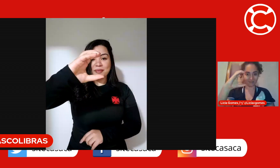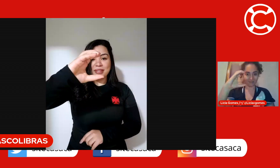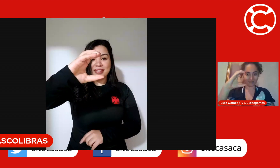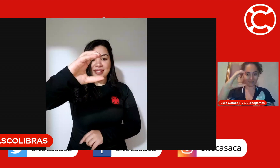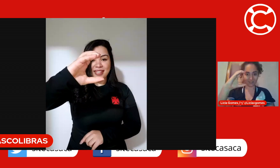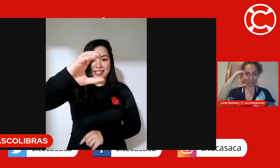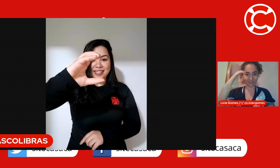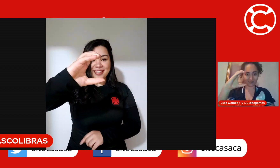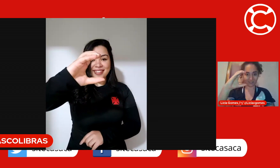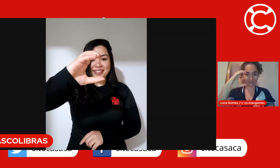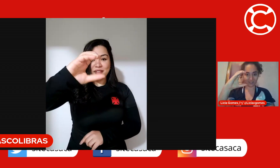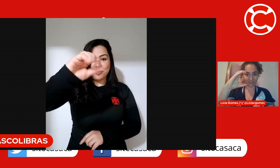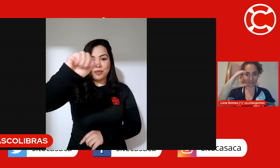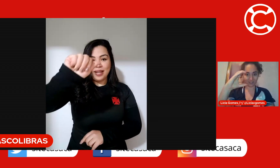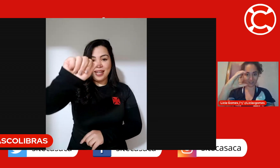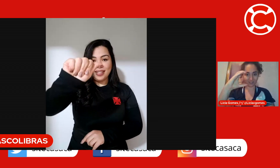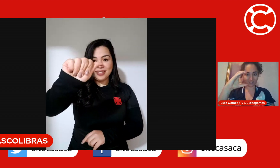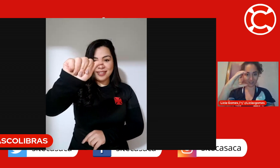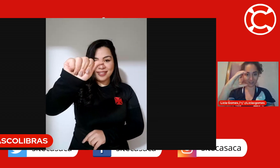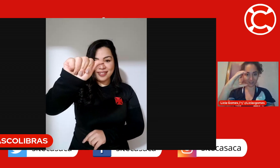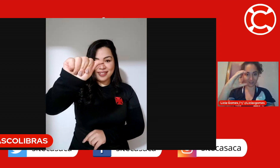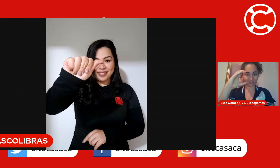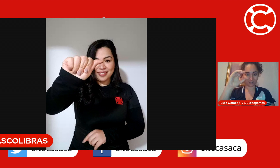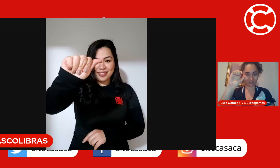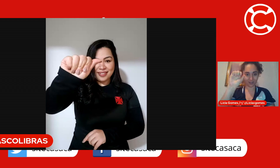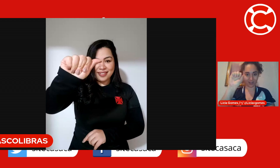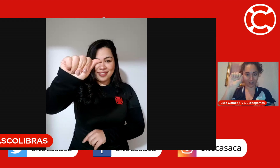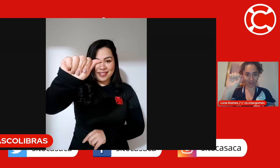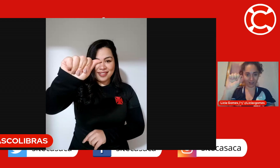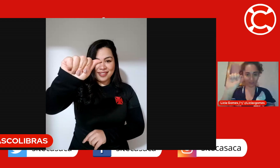C. O A.